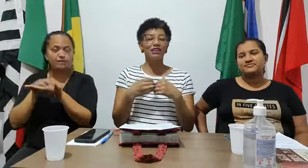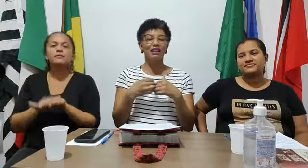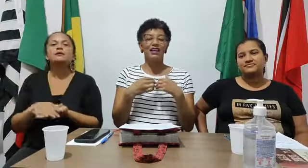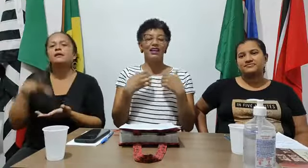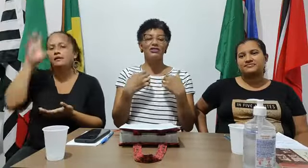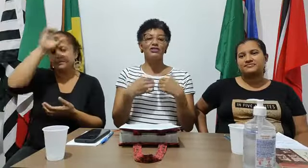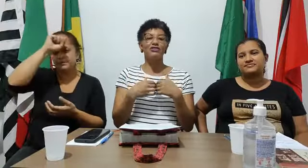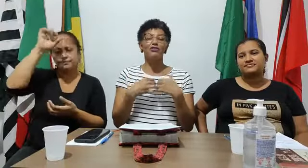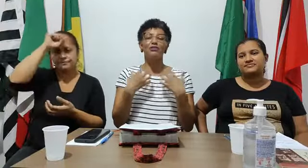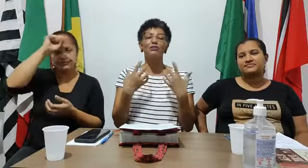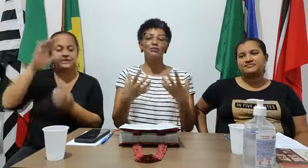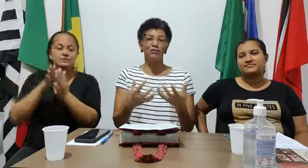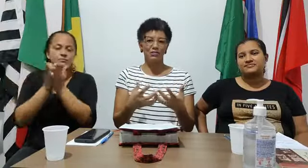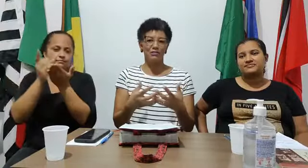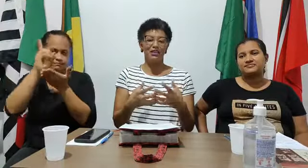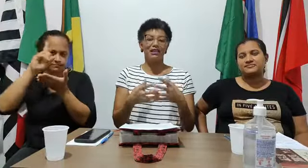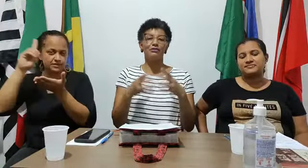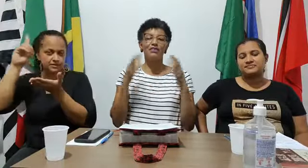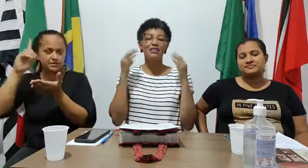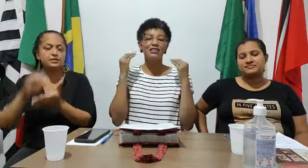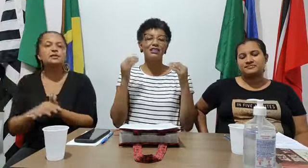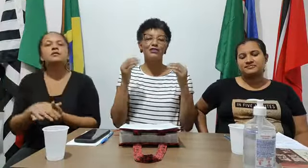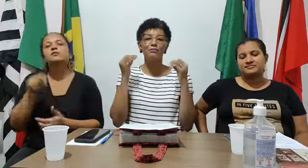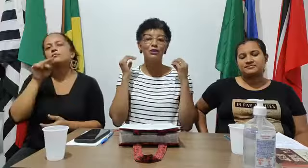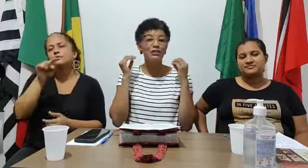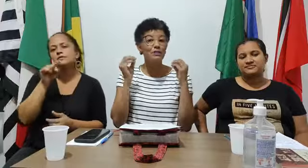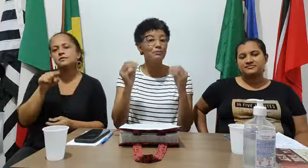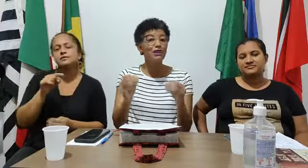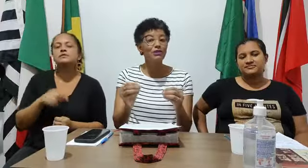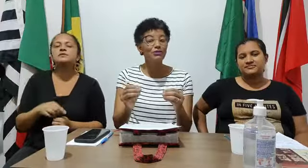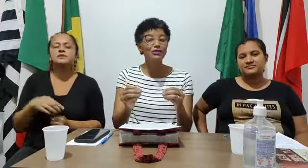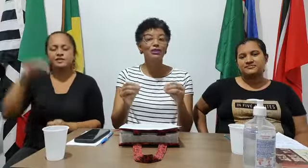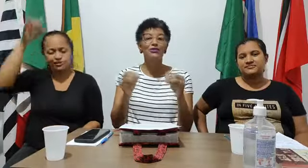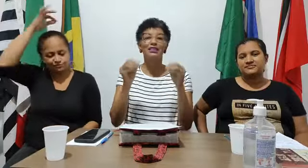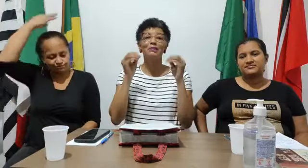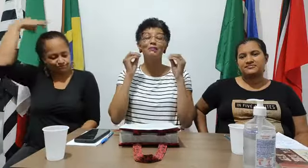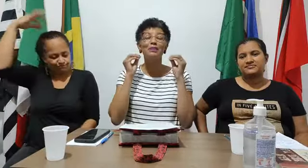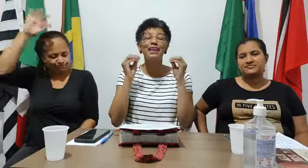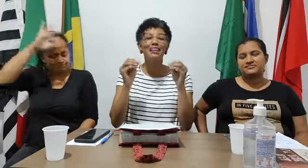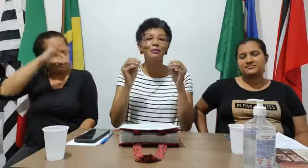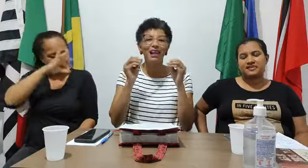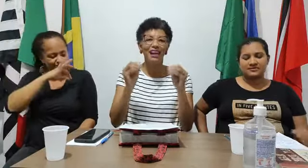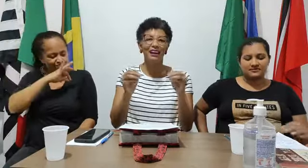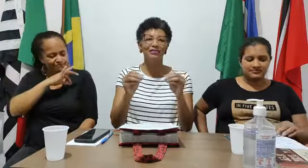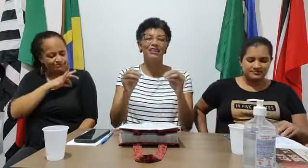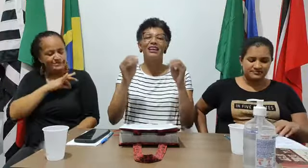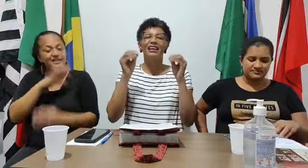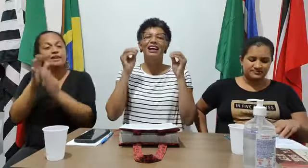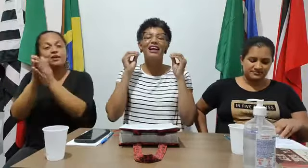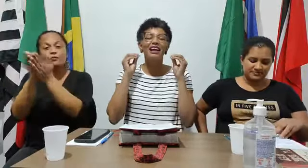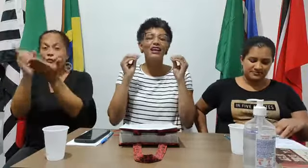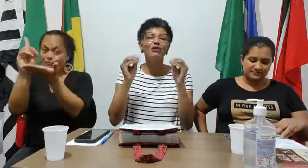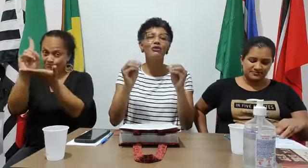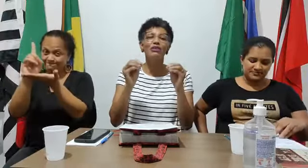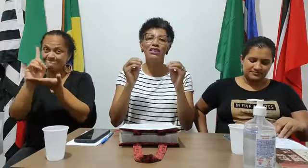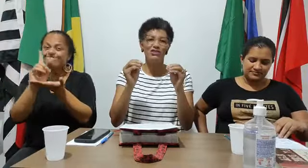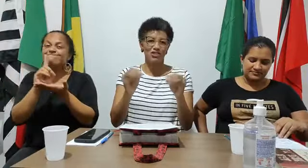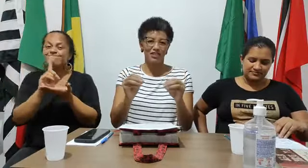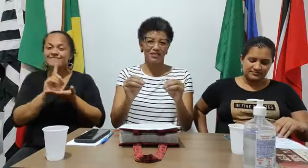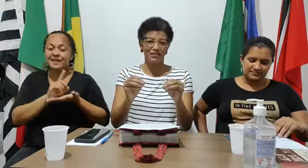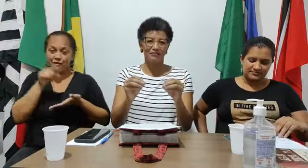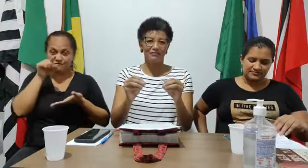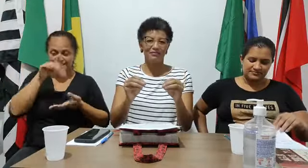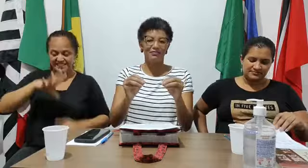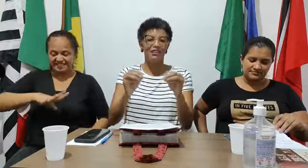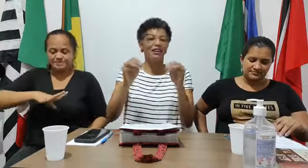intuito aqui é de que, de alguma forma, você seja, pelo Espírito de Deus e pela palavra,